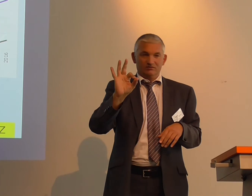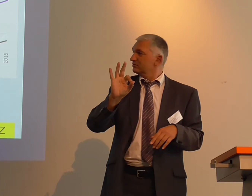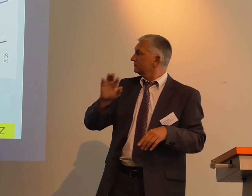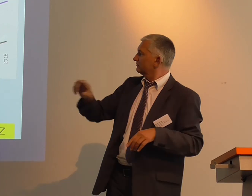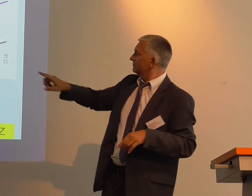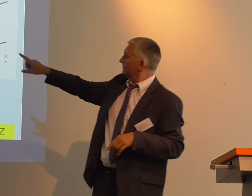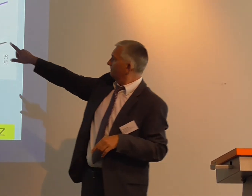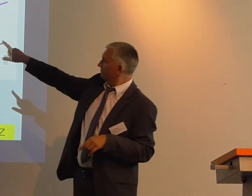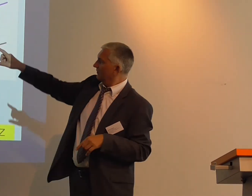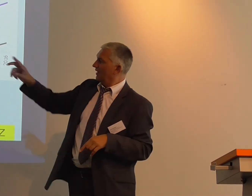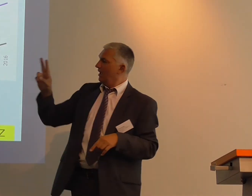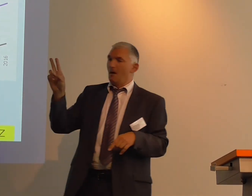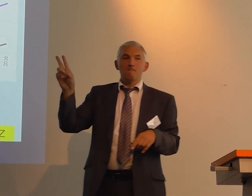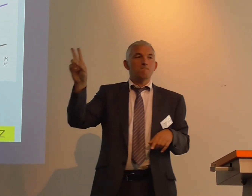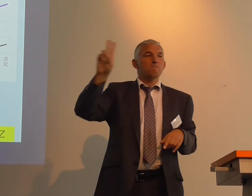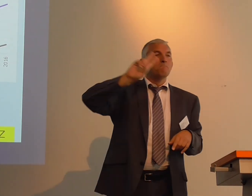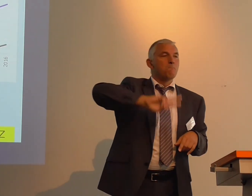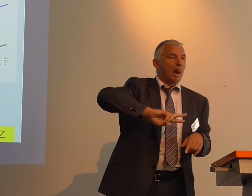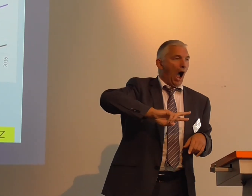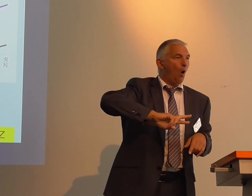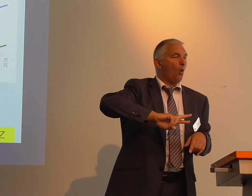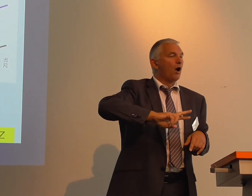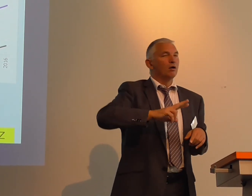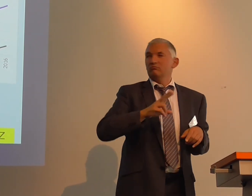die grüne Quote, das sind ARD und ZDF. Das blaue,